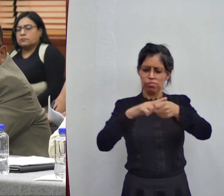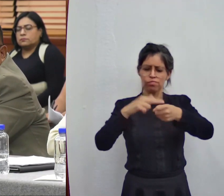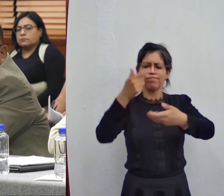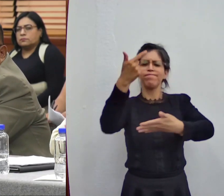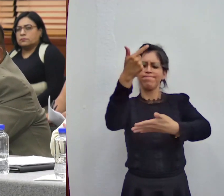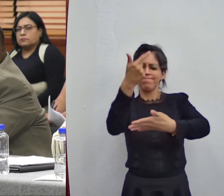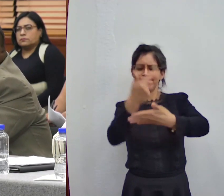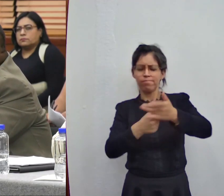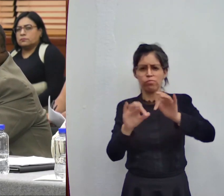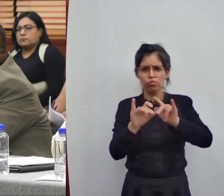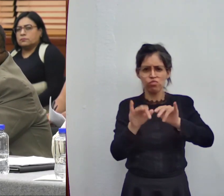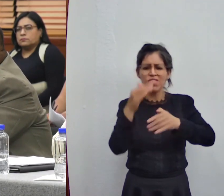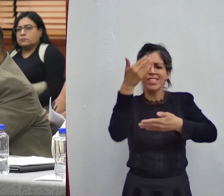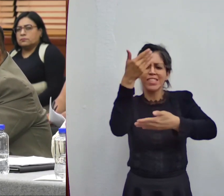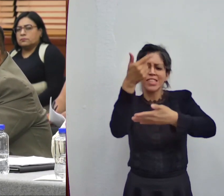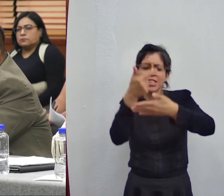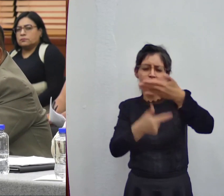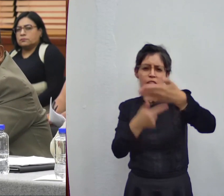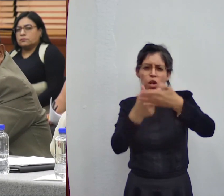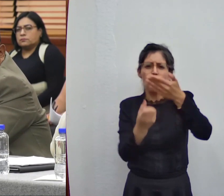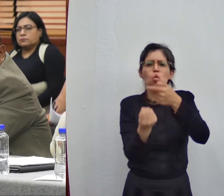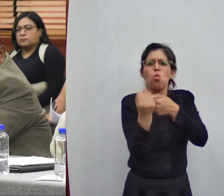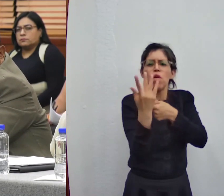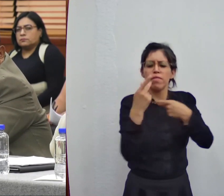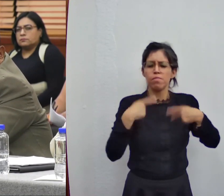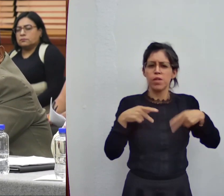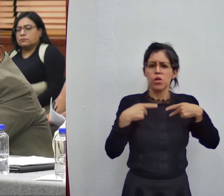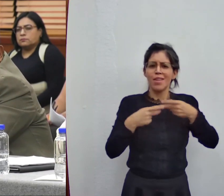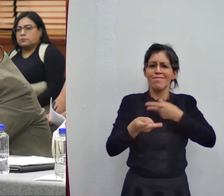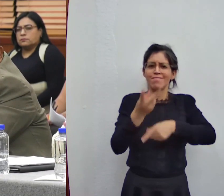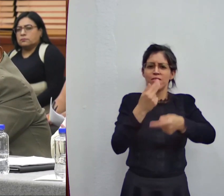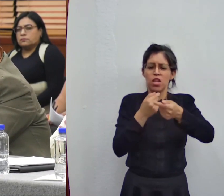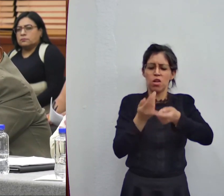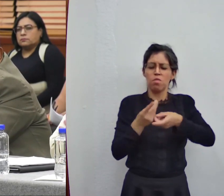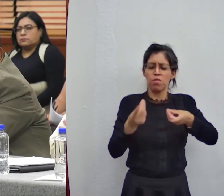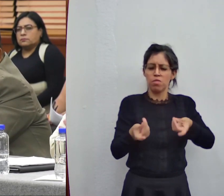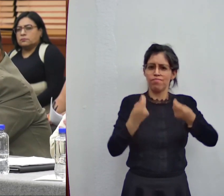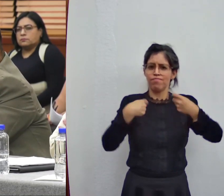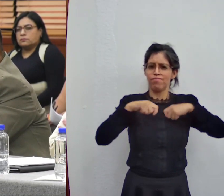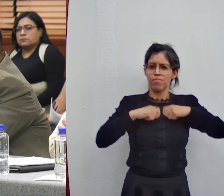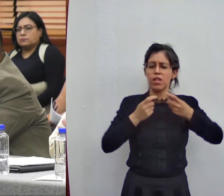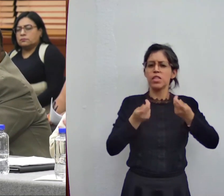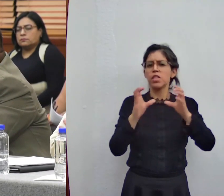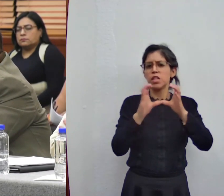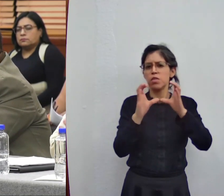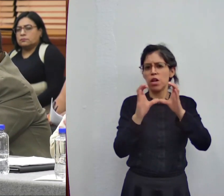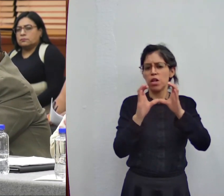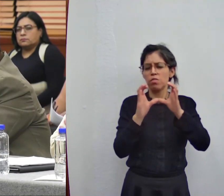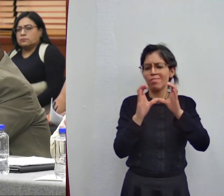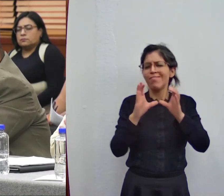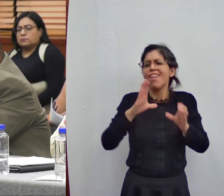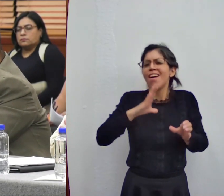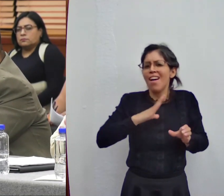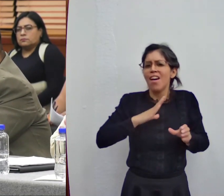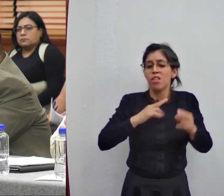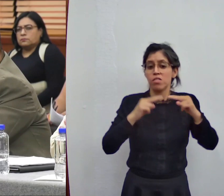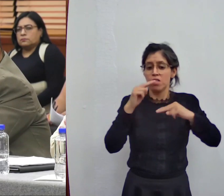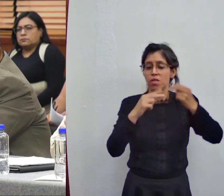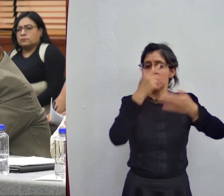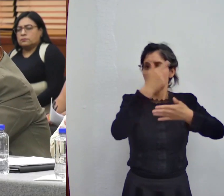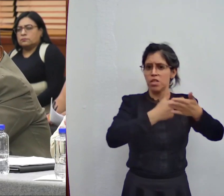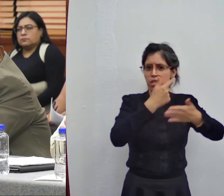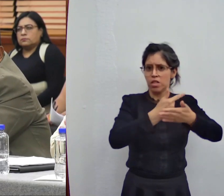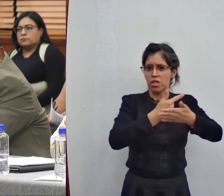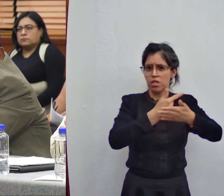Ellos saben quién está incapacitado y de qué. Por lo tanto, si negociamos con un hospital, si trabajamos